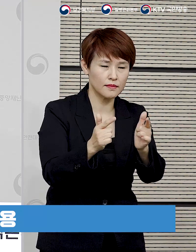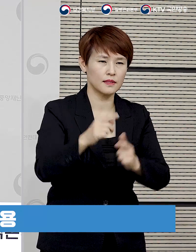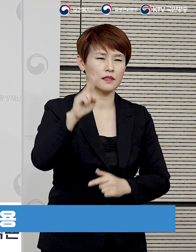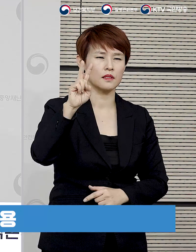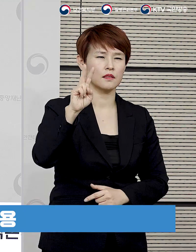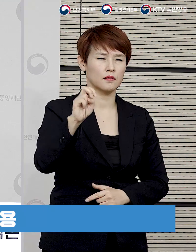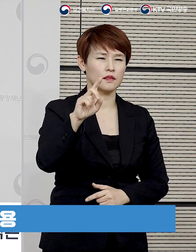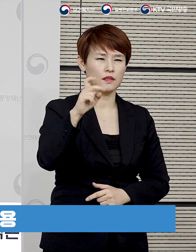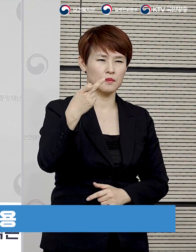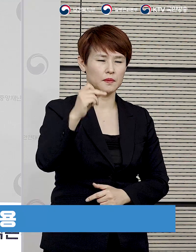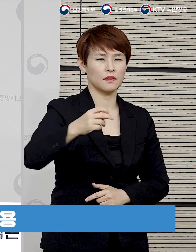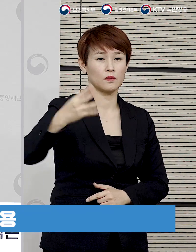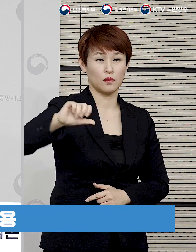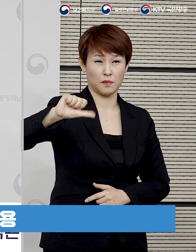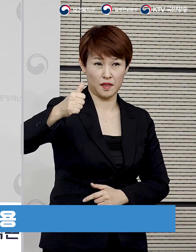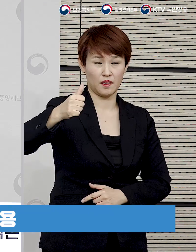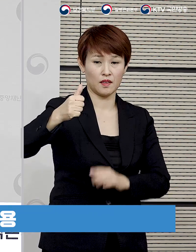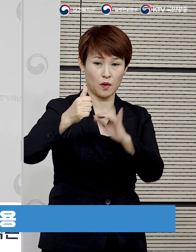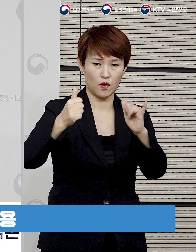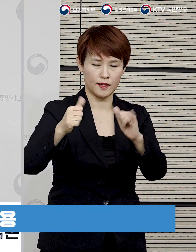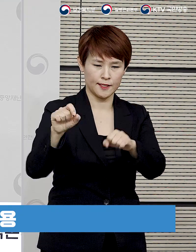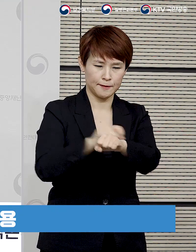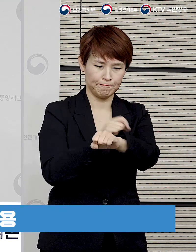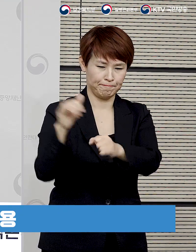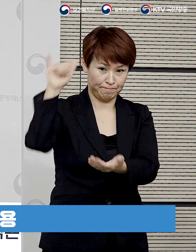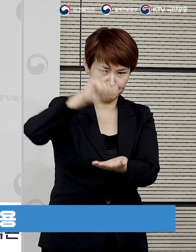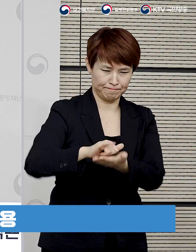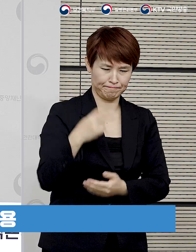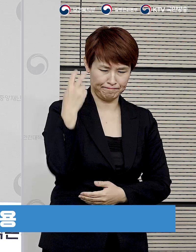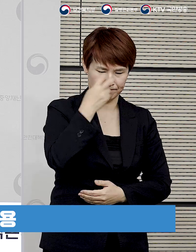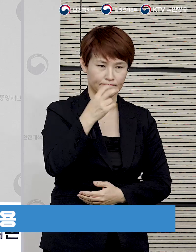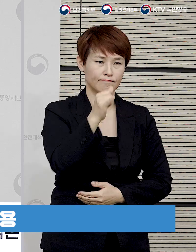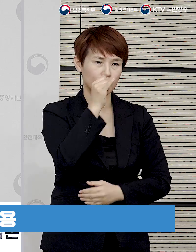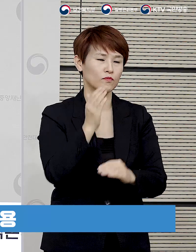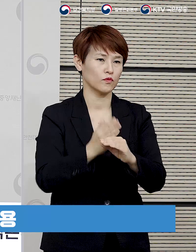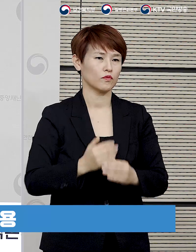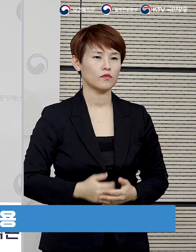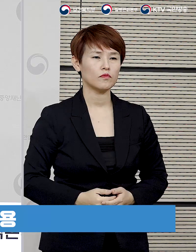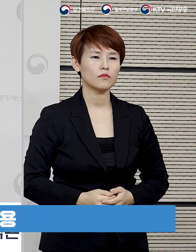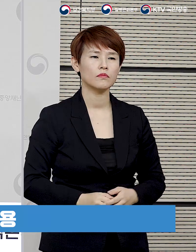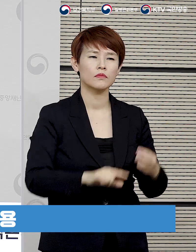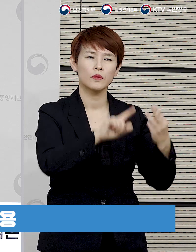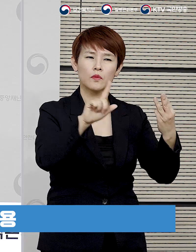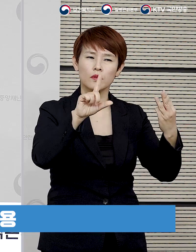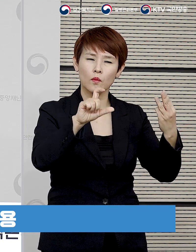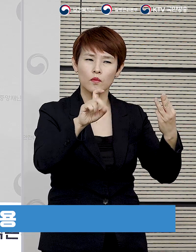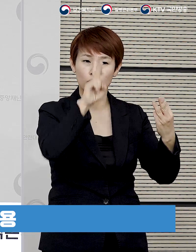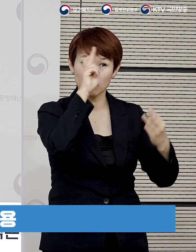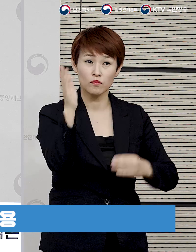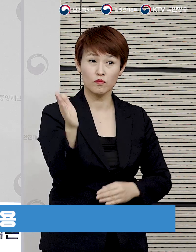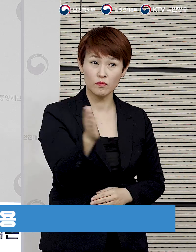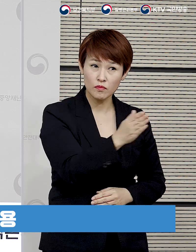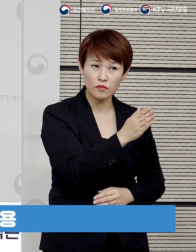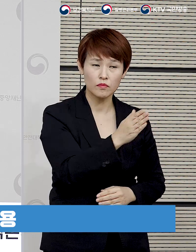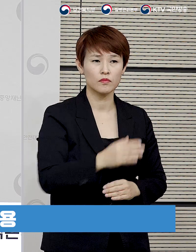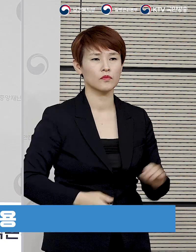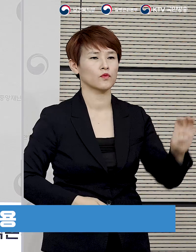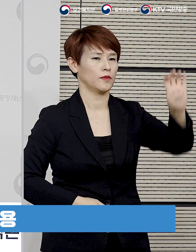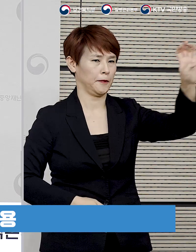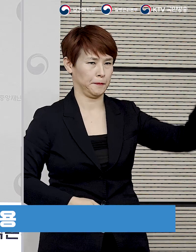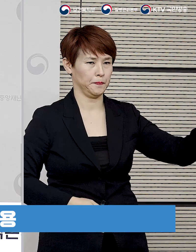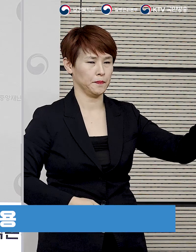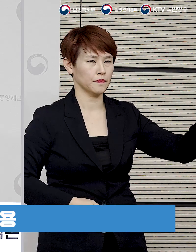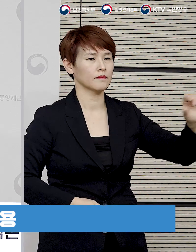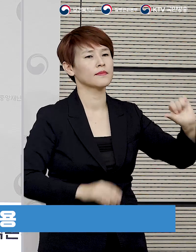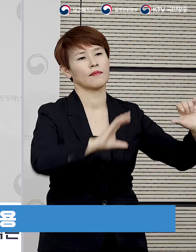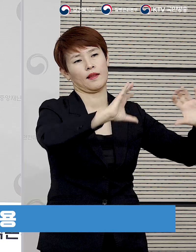항만 12만 4,504명을 대상으로 특별 입국 절차가 적용이 되었습니다. 3월 15일